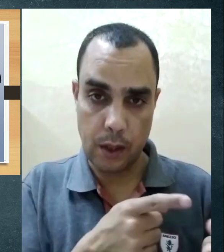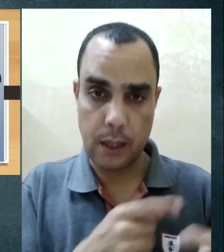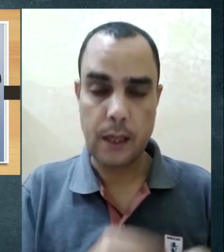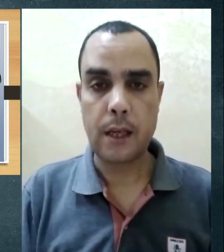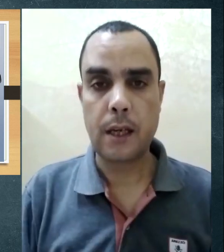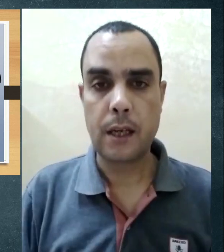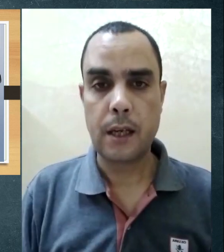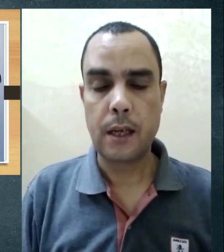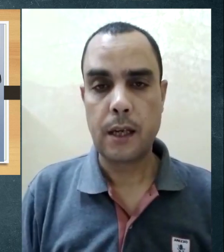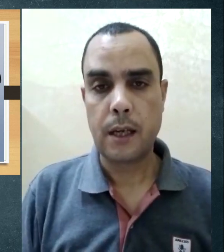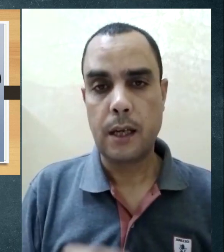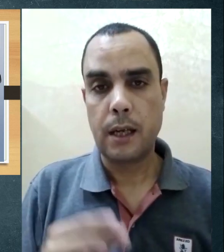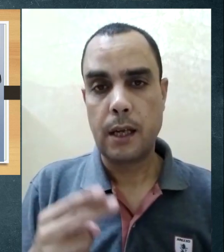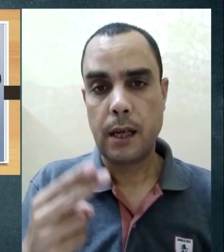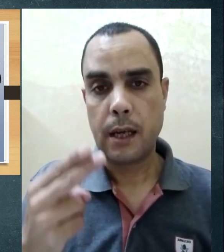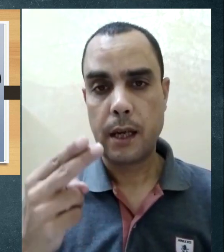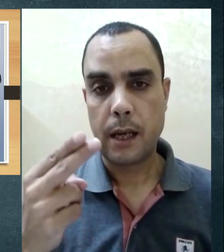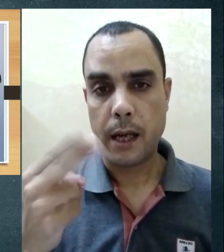تدل